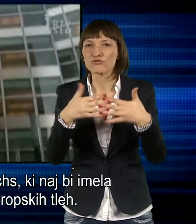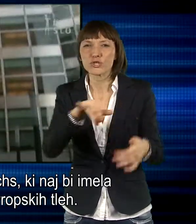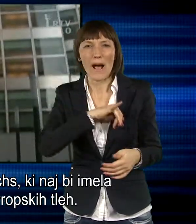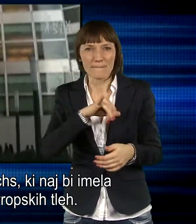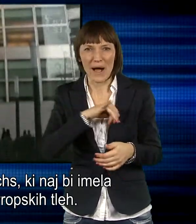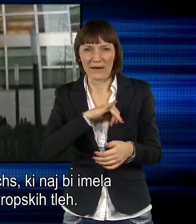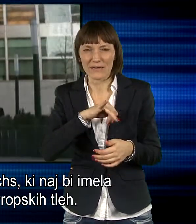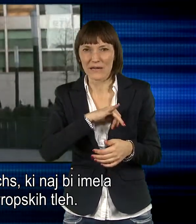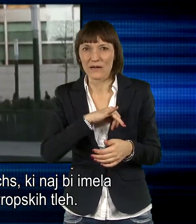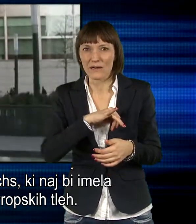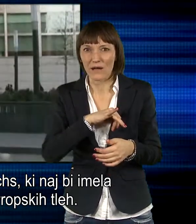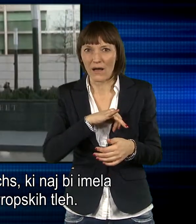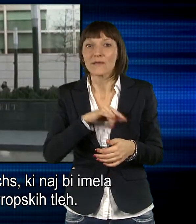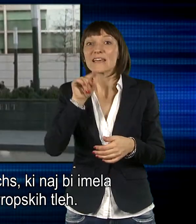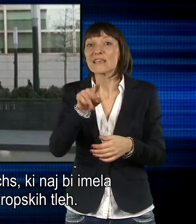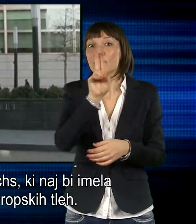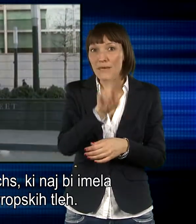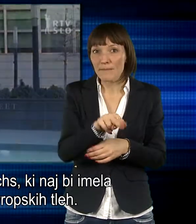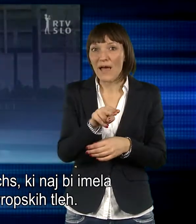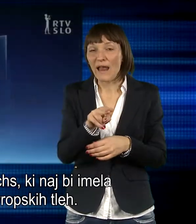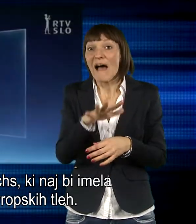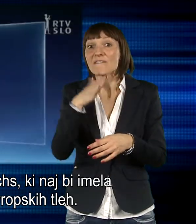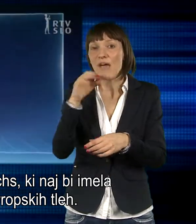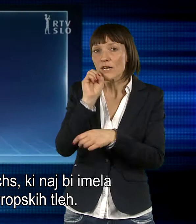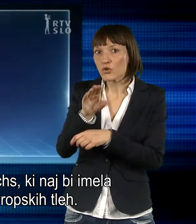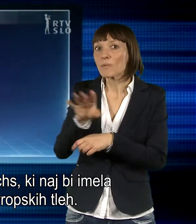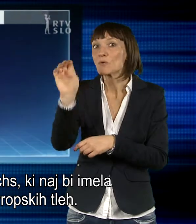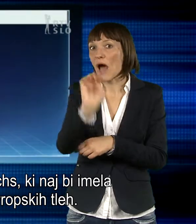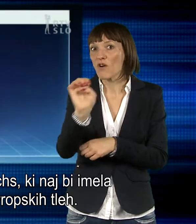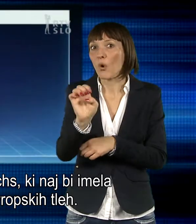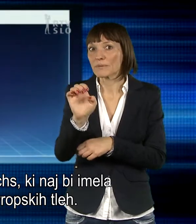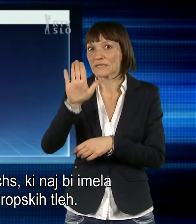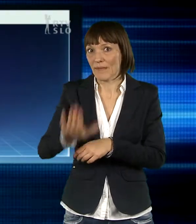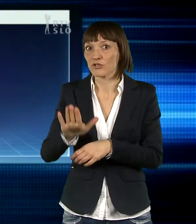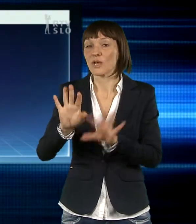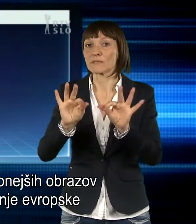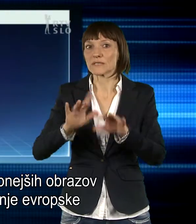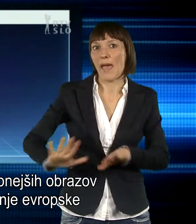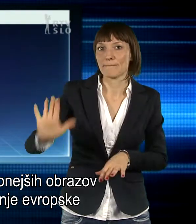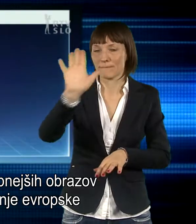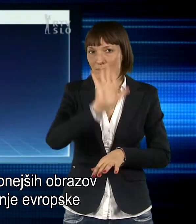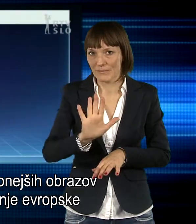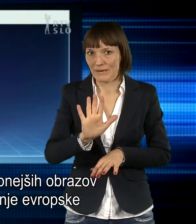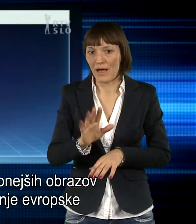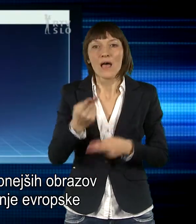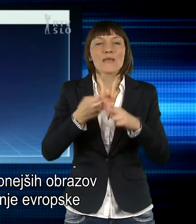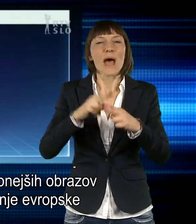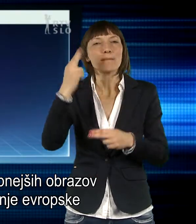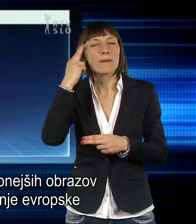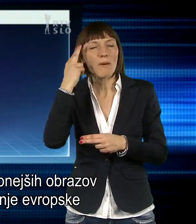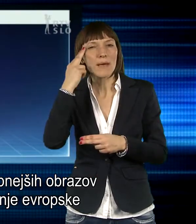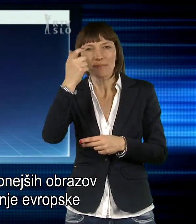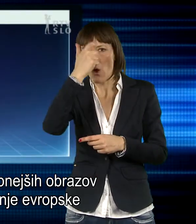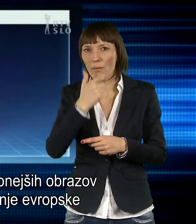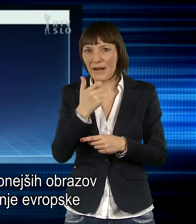investicijska banka Goldman & Sachs, ki naj bi imela velik vpliv na evropskih tleh. To so eni pomembnejših obrazov